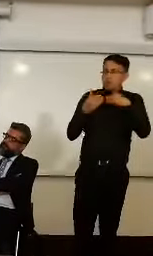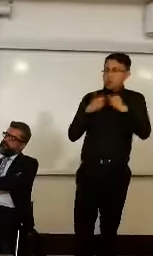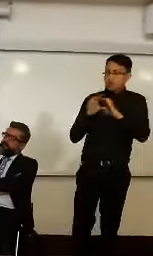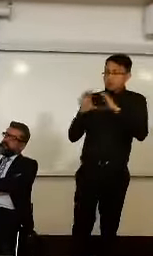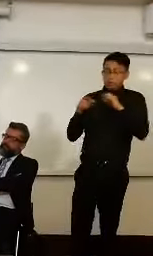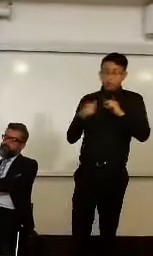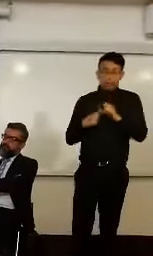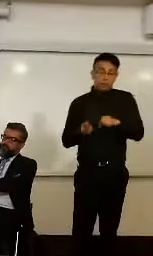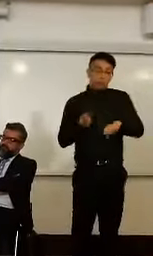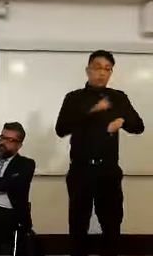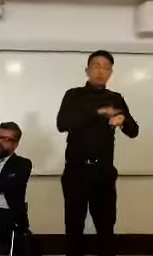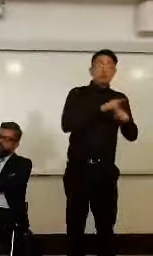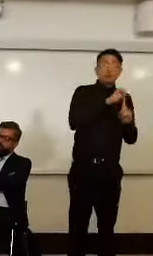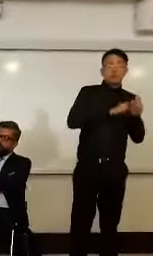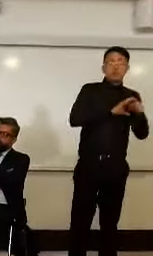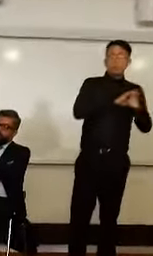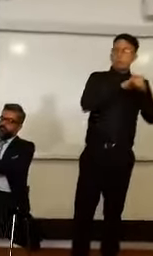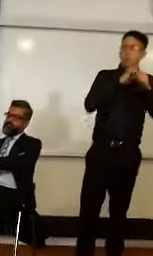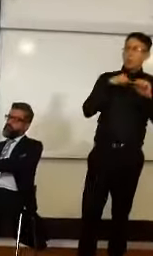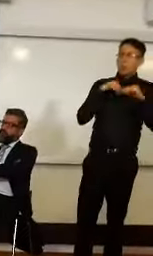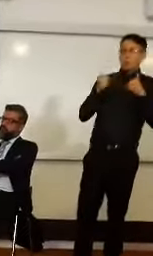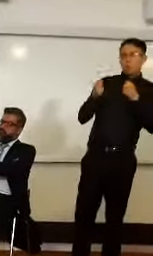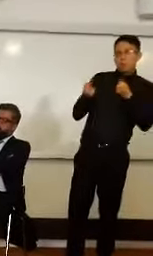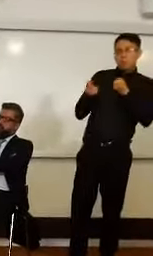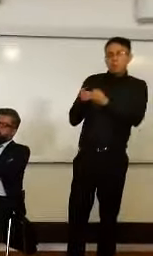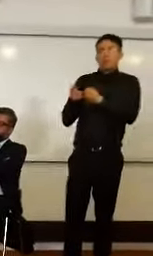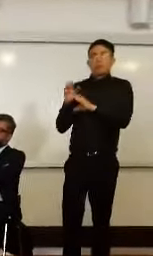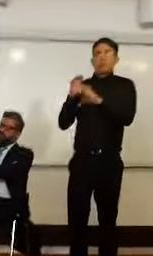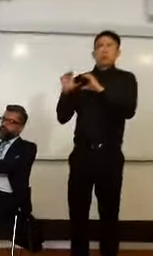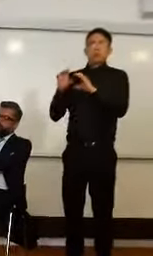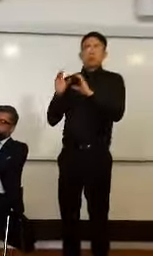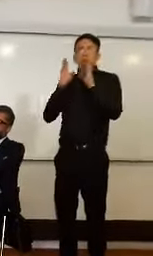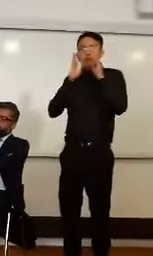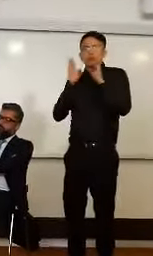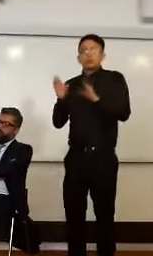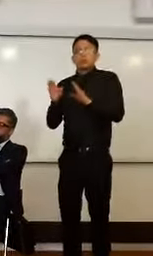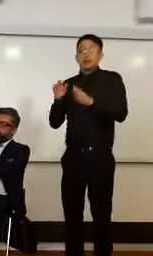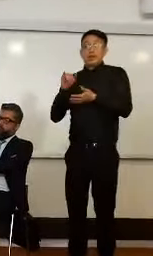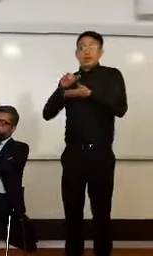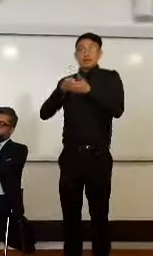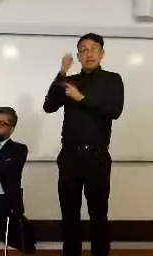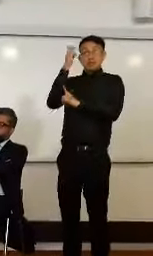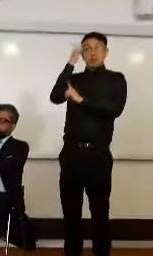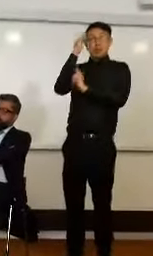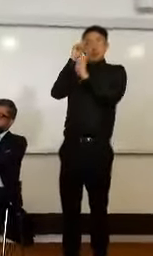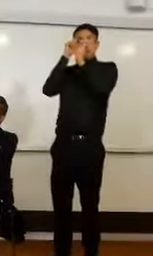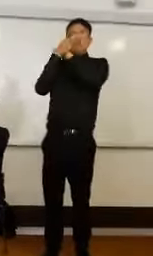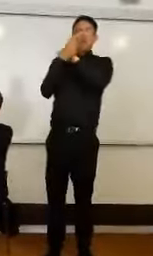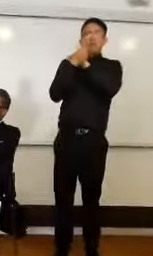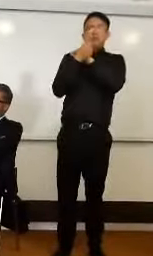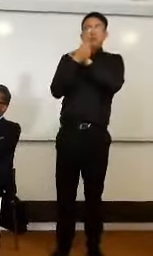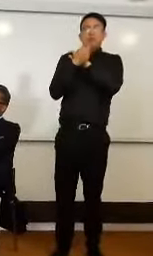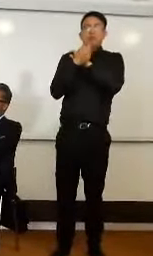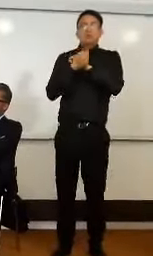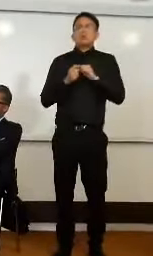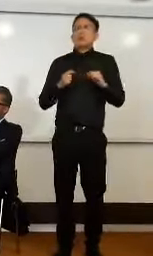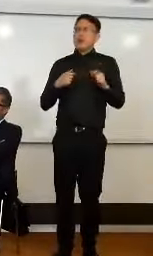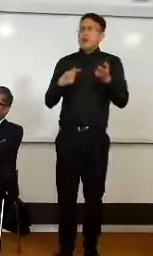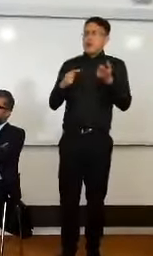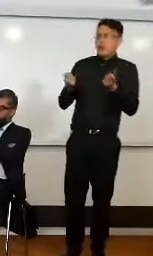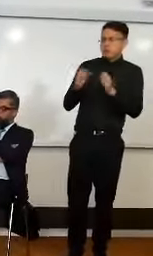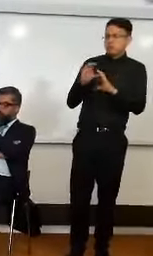Eso ya me cambia completamente la lógica y el escenario de la atención en salud en este tema de apoyos, ¿cierto? Y qué más necesita